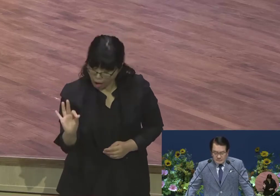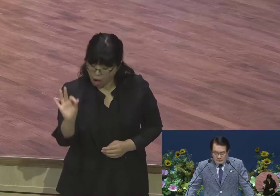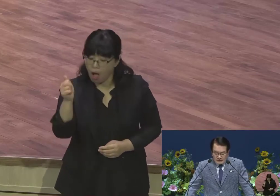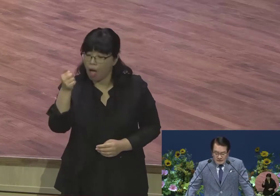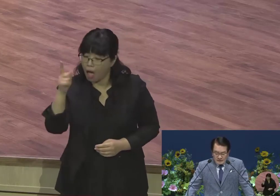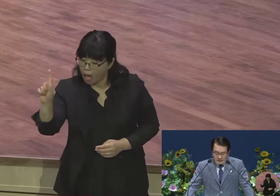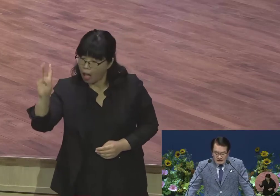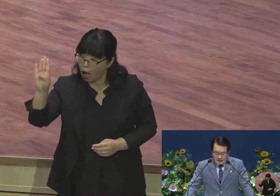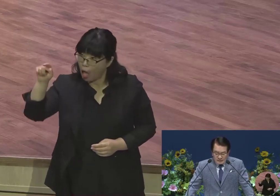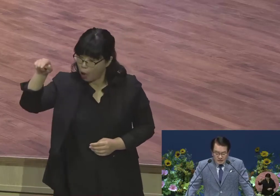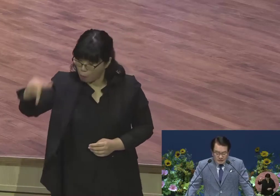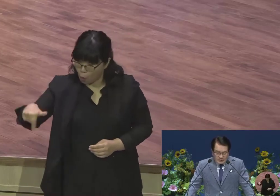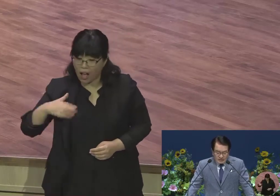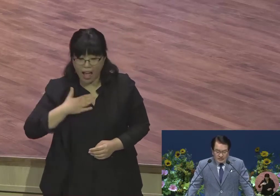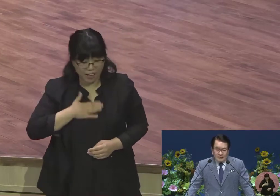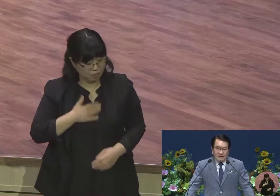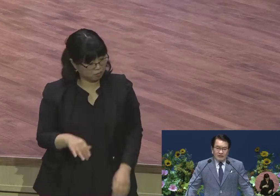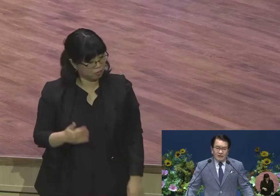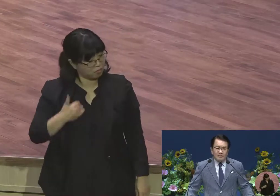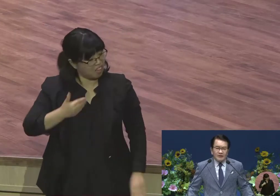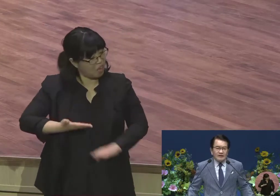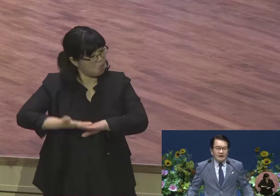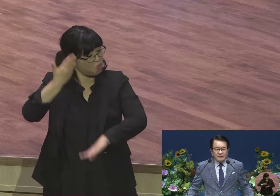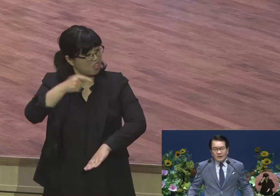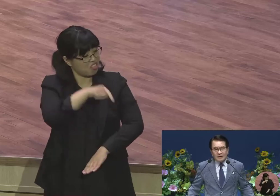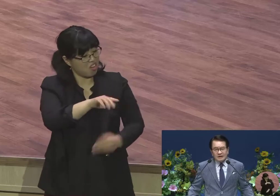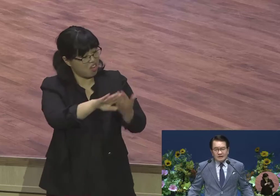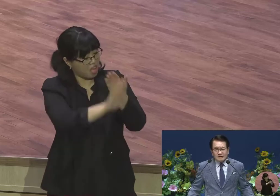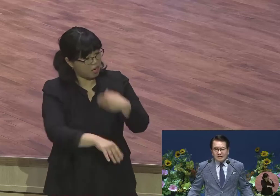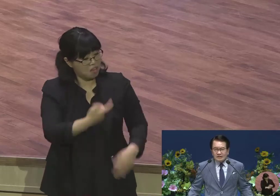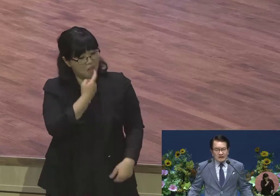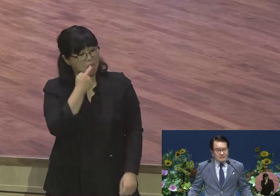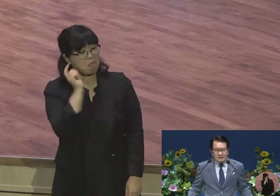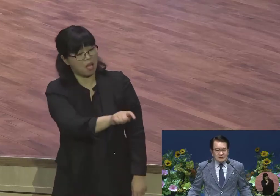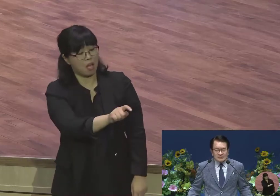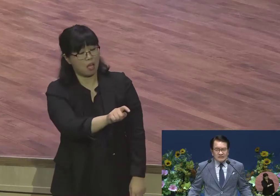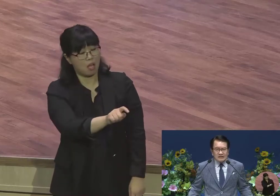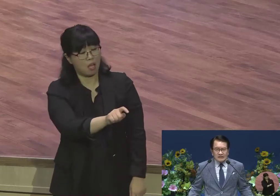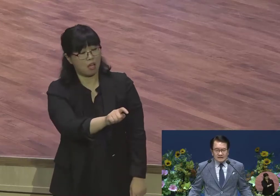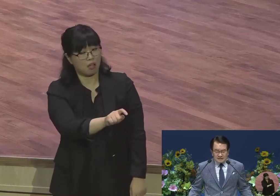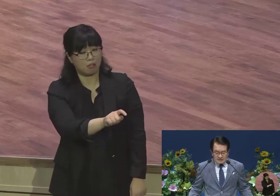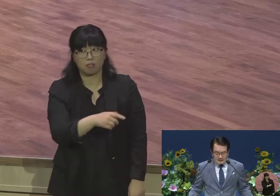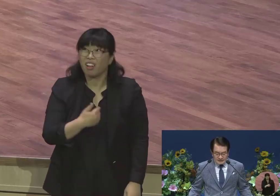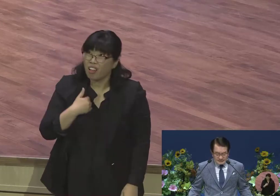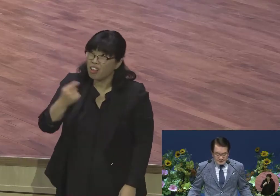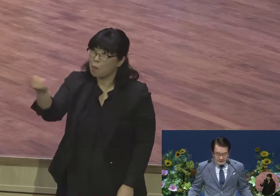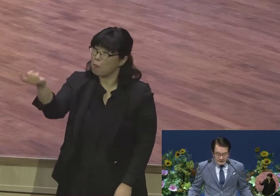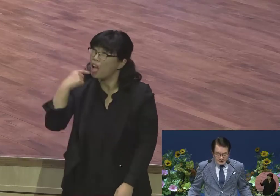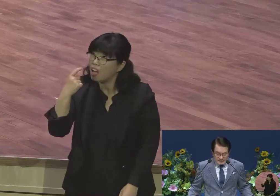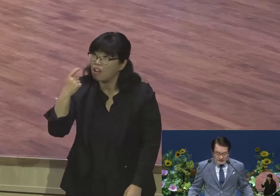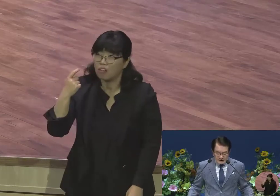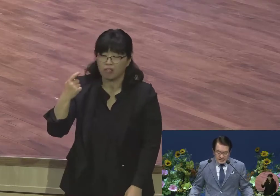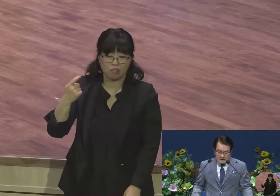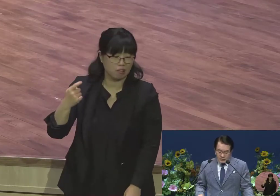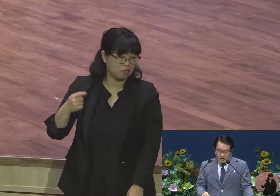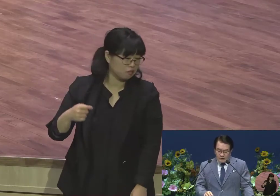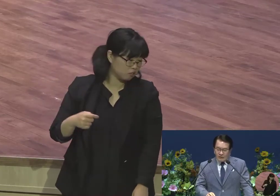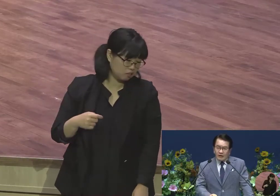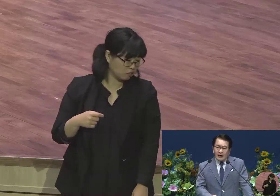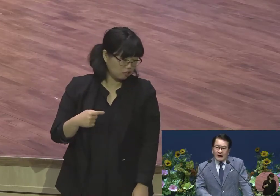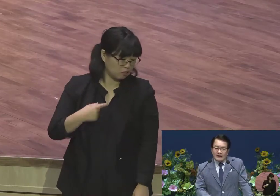이런 사람을 회피한다는 겁니다 회사시도 이런 사람을 싫어한대요 그런데 이런